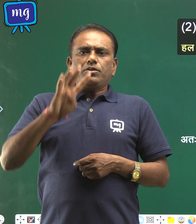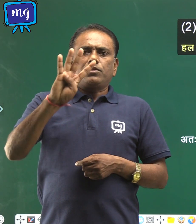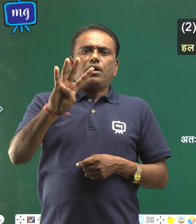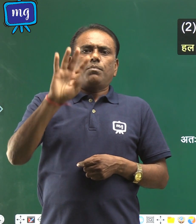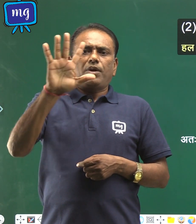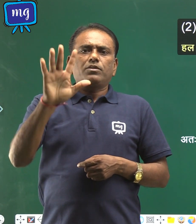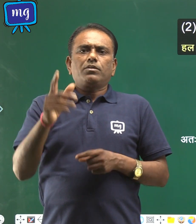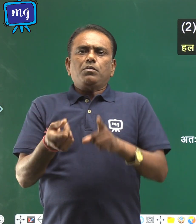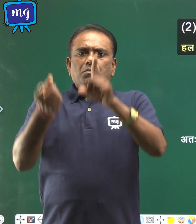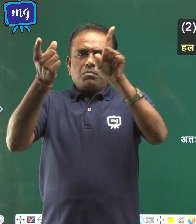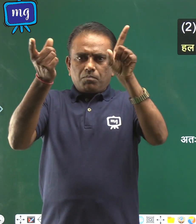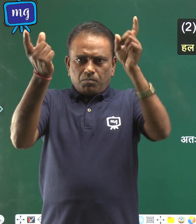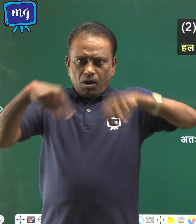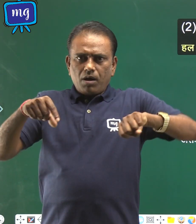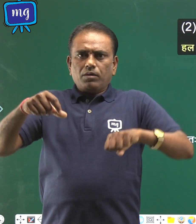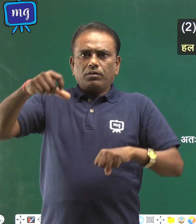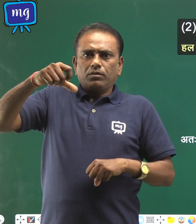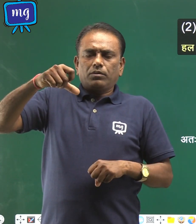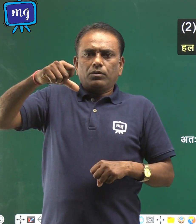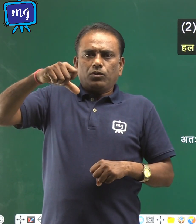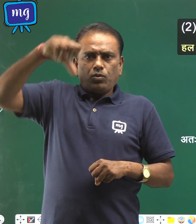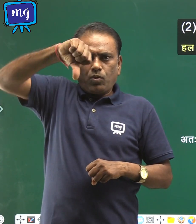45 में भाग 9 का देंगे तो 5 बार जाएगा,